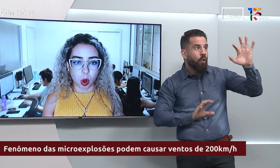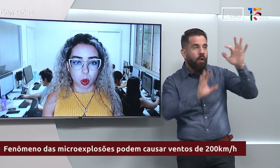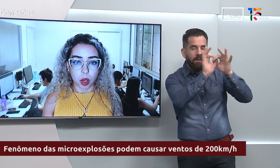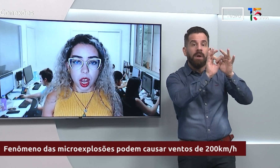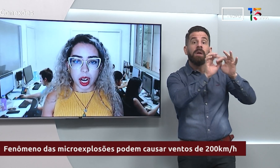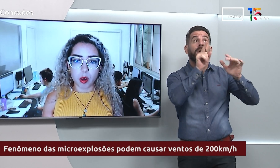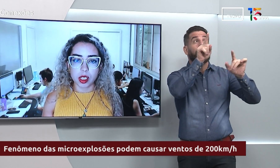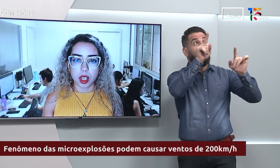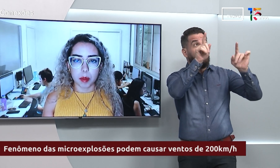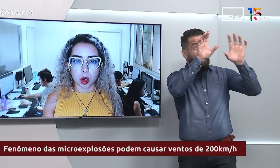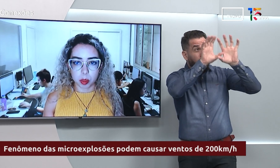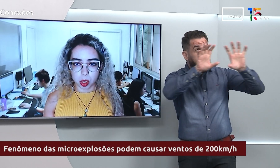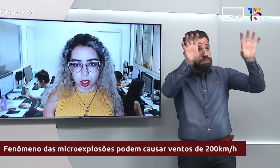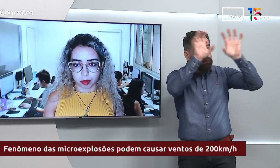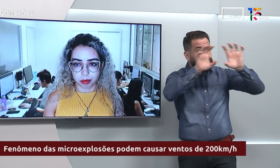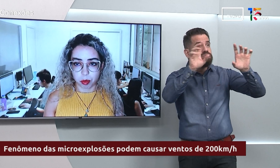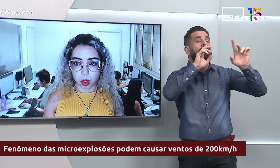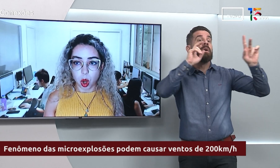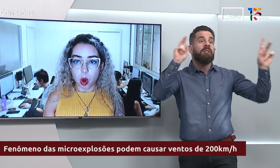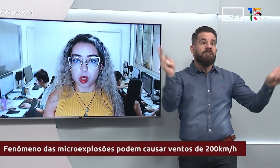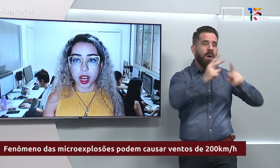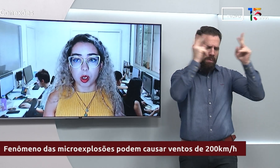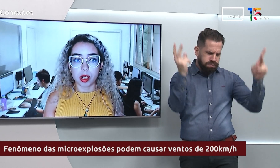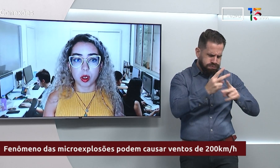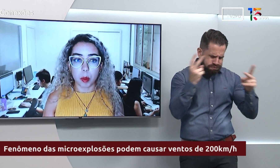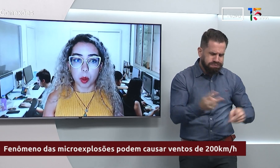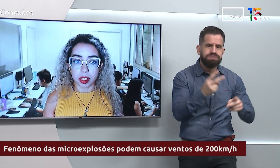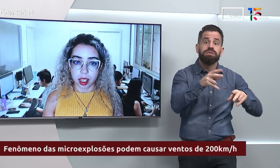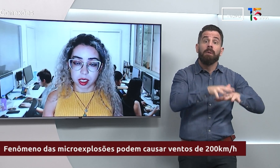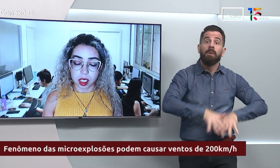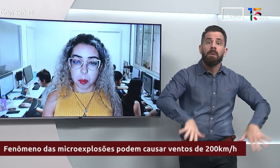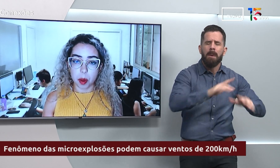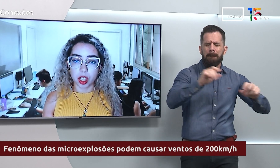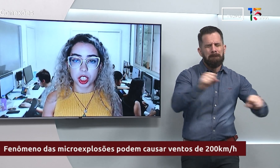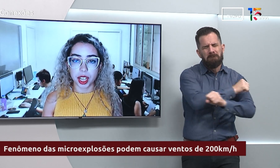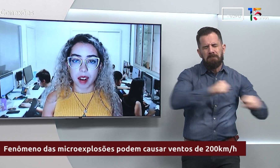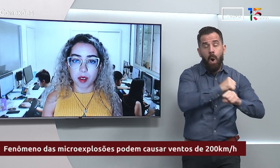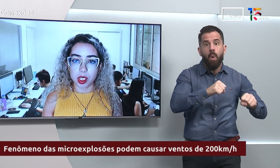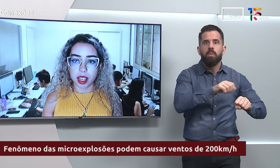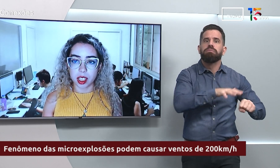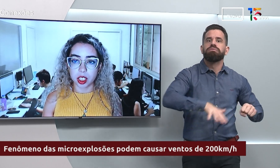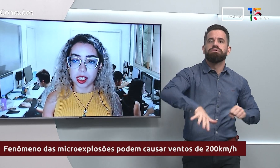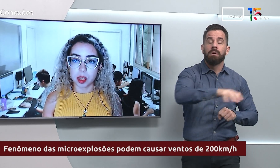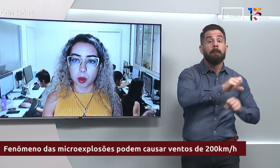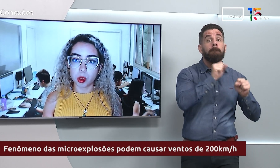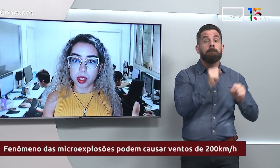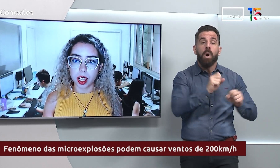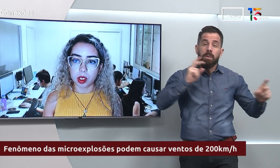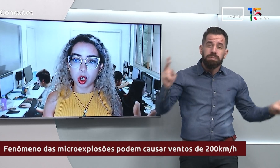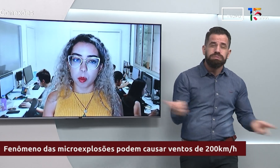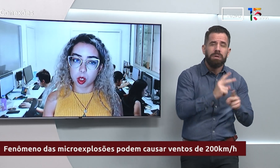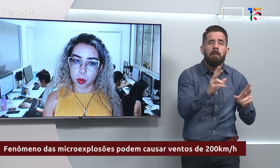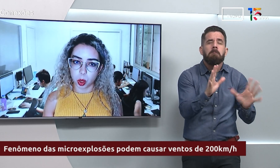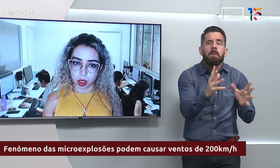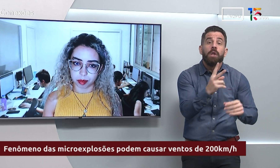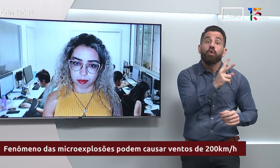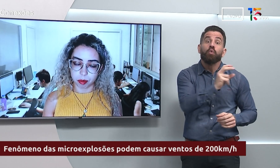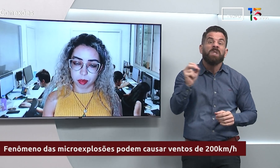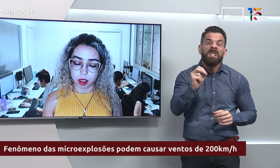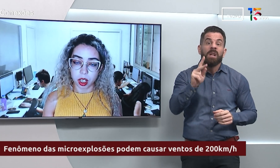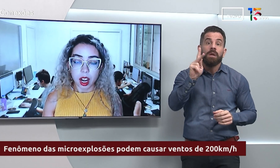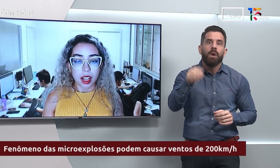ao solo, causando a microexplosão. Os ventos são tão potentes que podem chegar a velocidades acima dos 200 km por